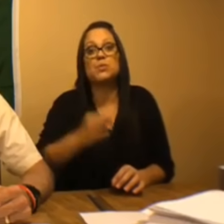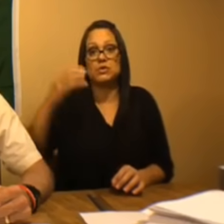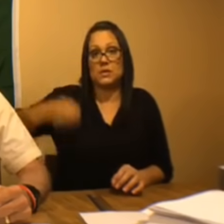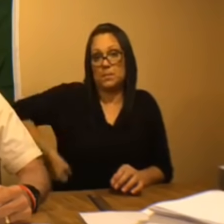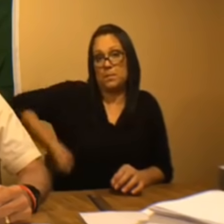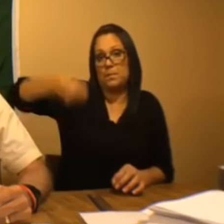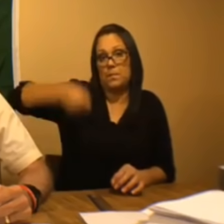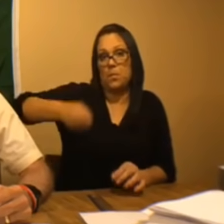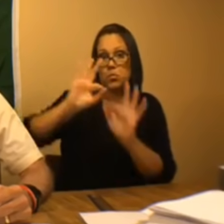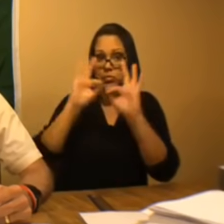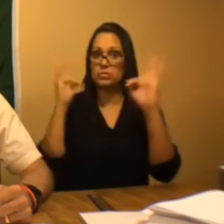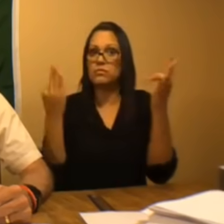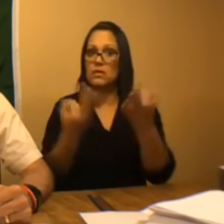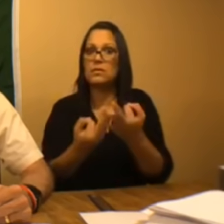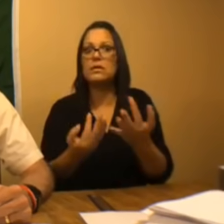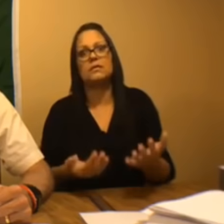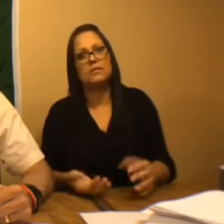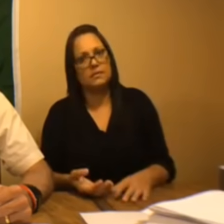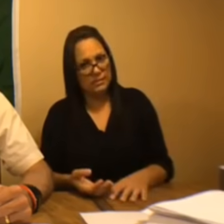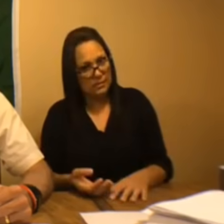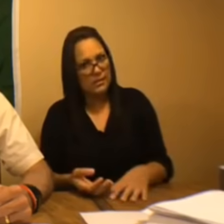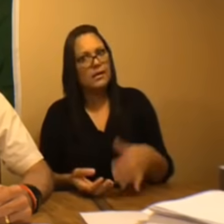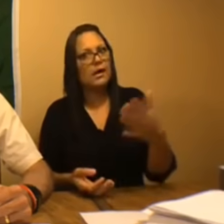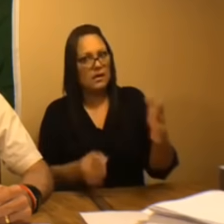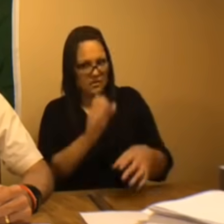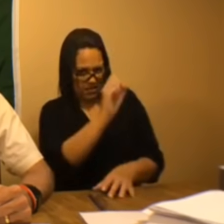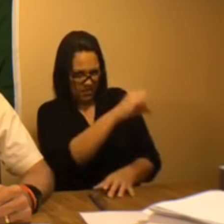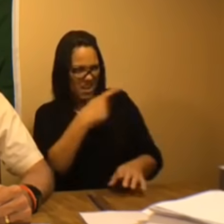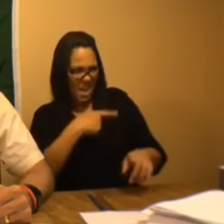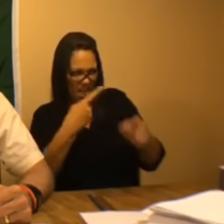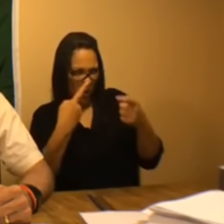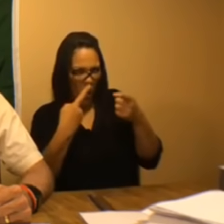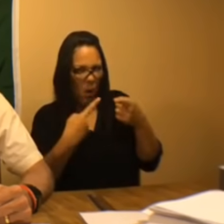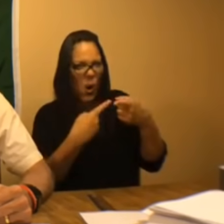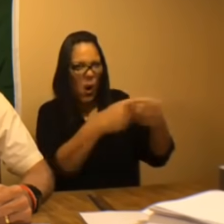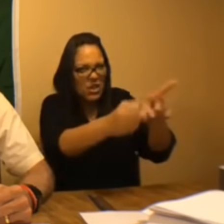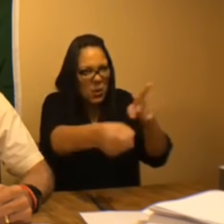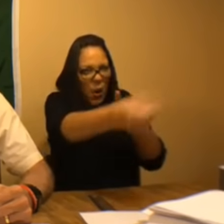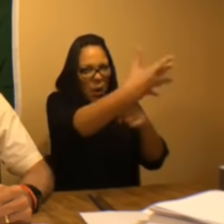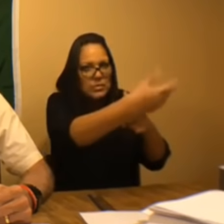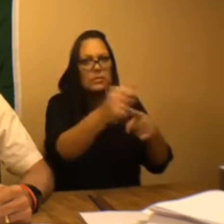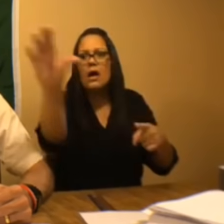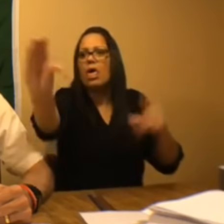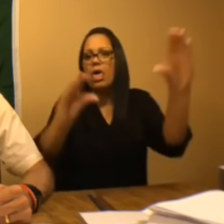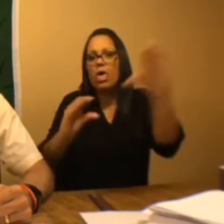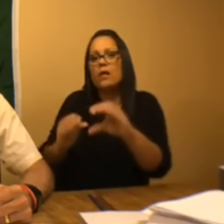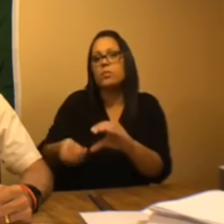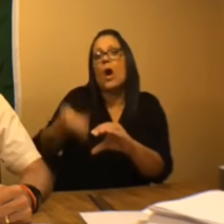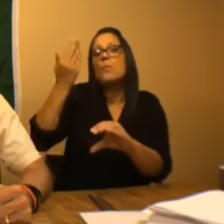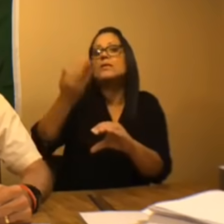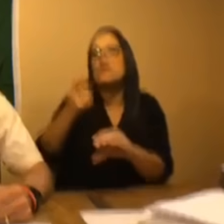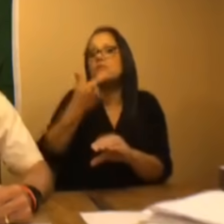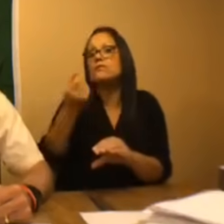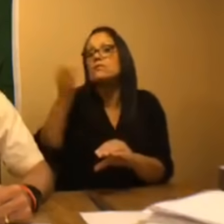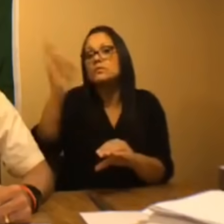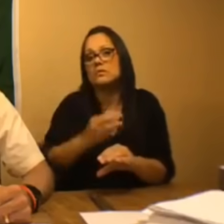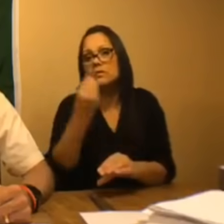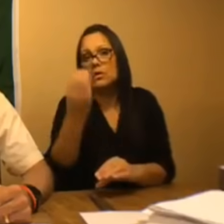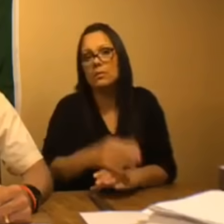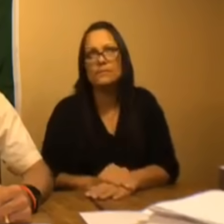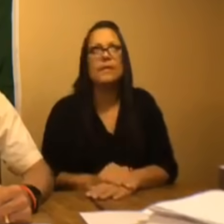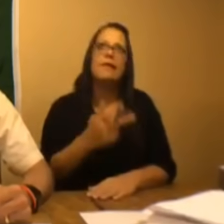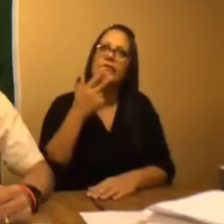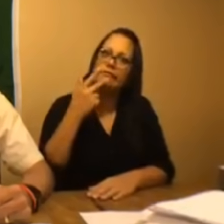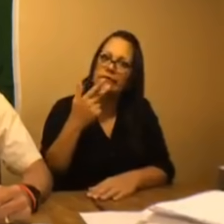Família. Ué, se não atacar a corrupção e a fraude, que ele não vai atacar, vai tirar dinheiro da onde? Diz que vai passar o gás